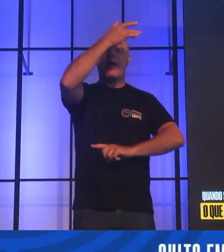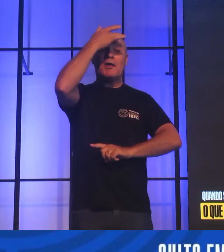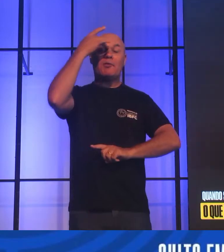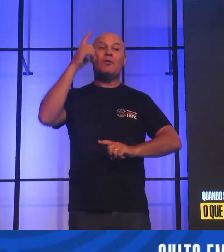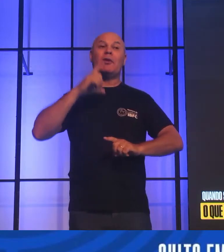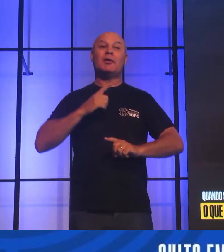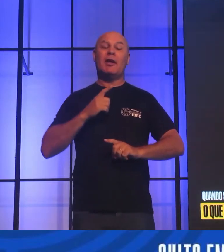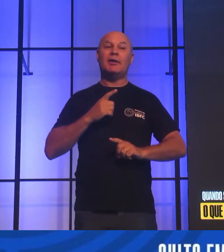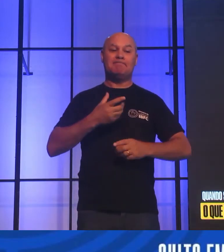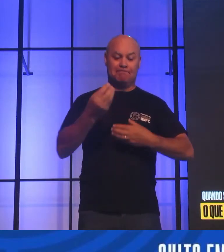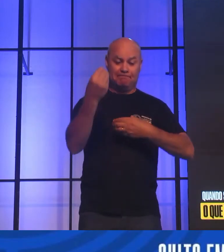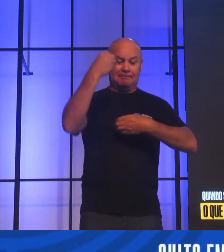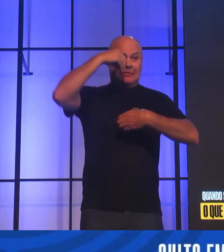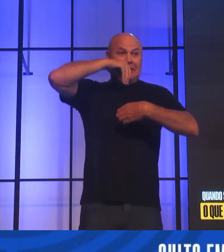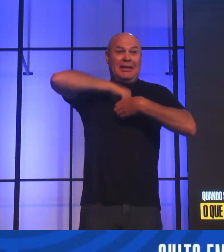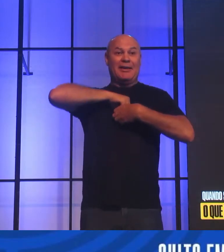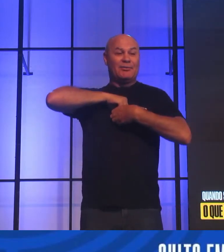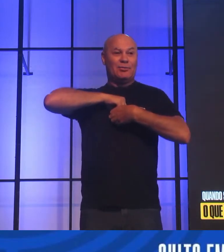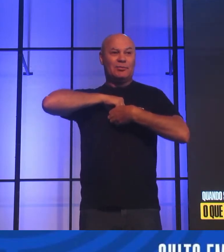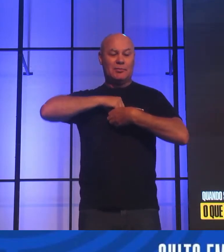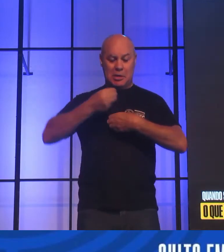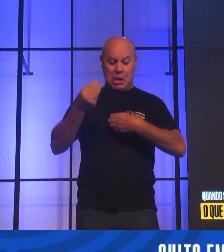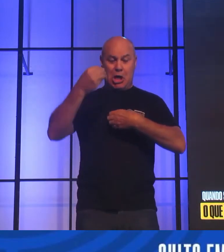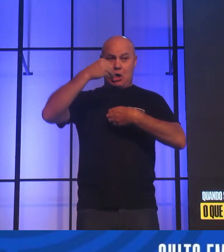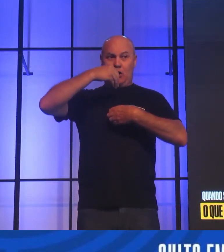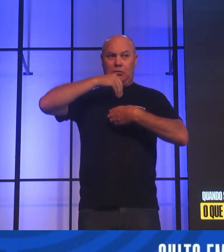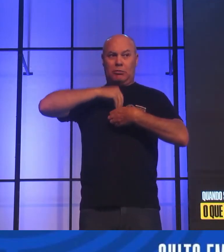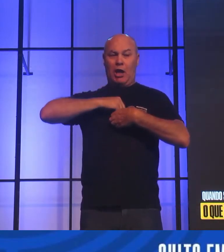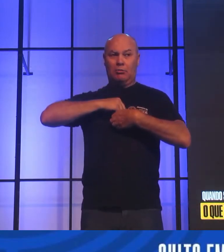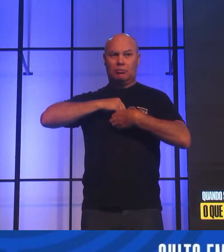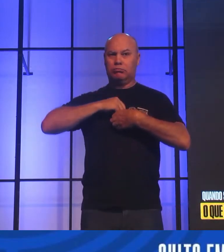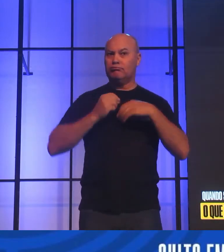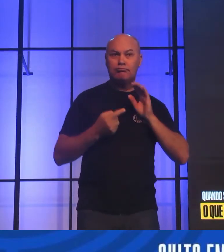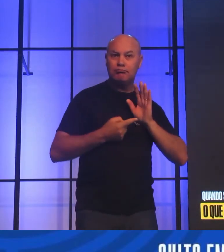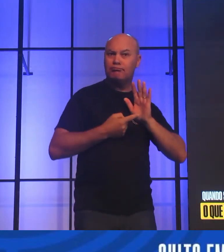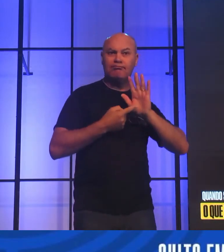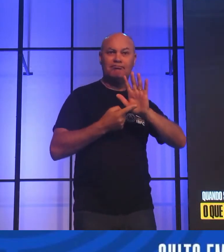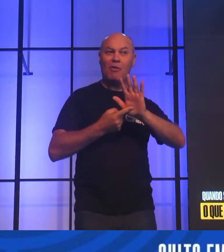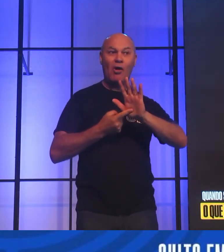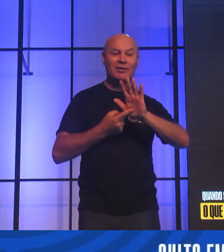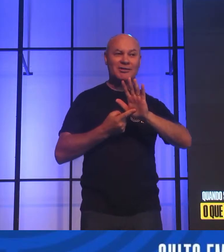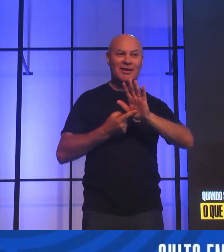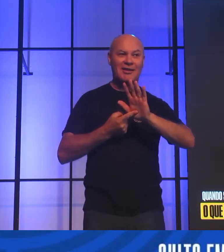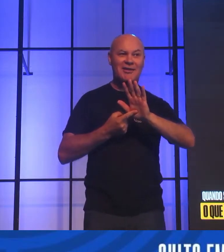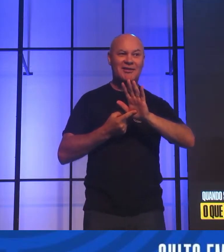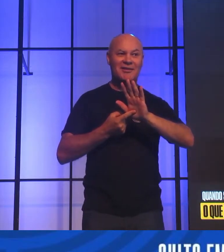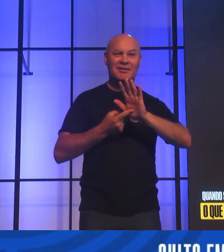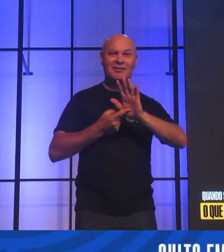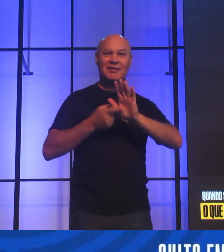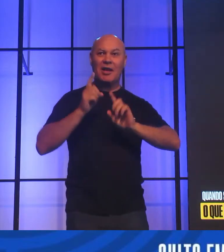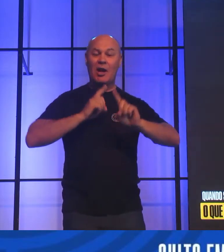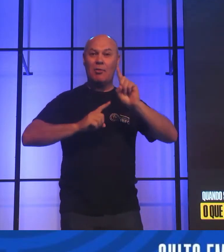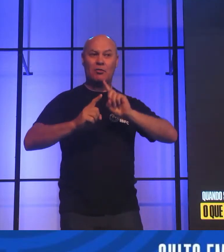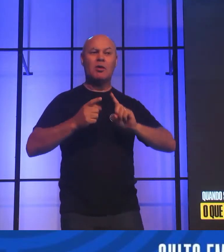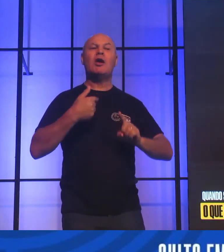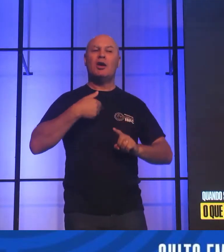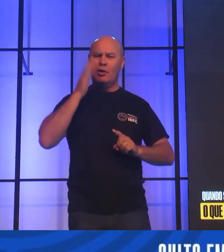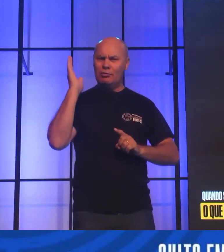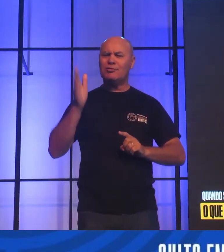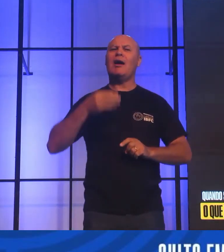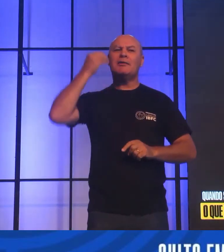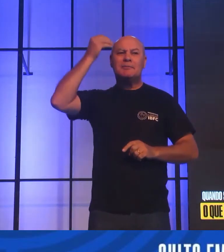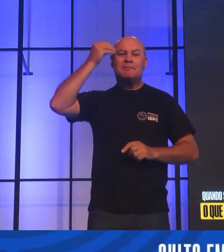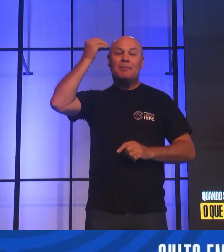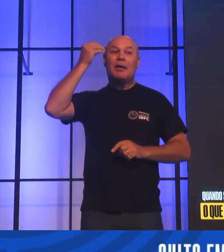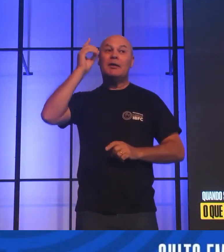surpreendi tanto na minha vida com pessoas que reagem de uma maneira totalmente interna. Você não